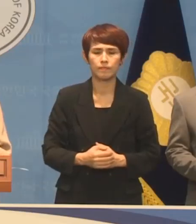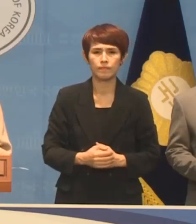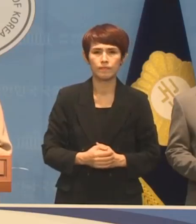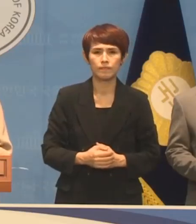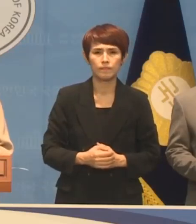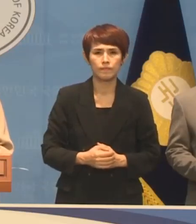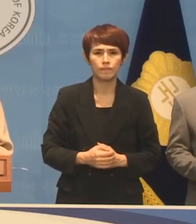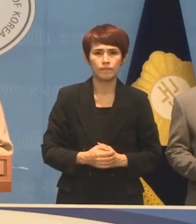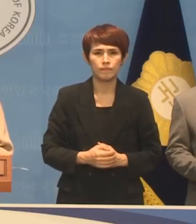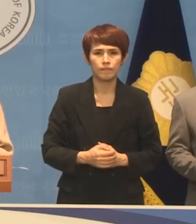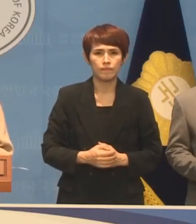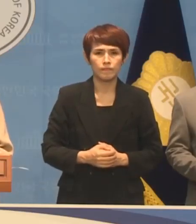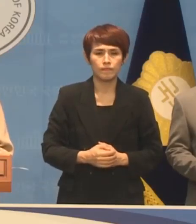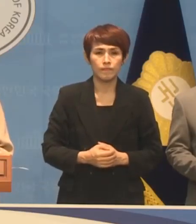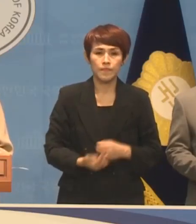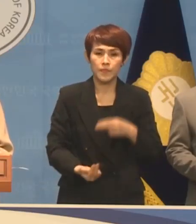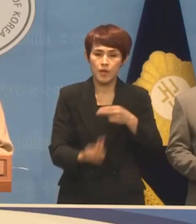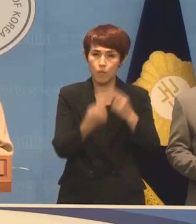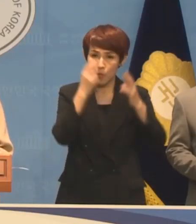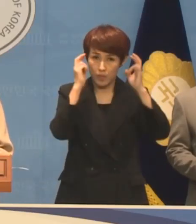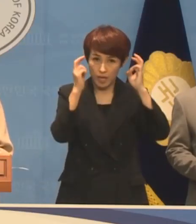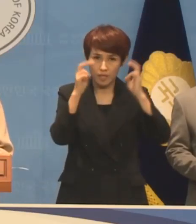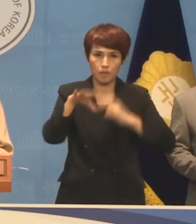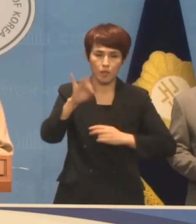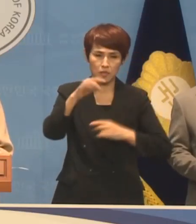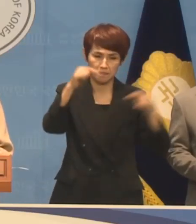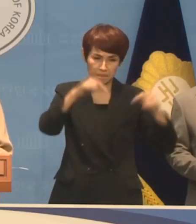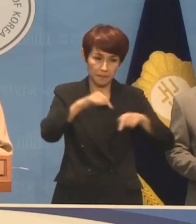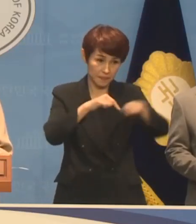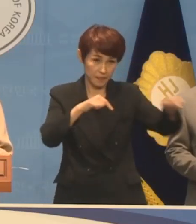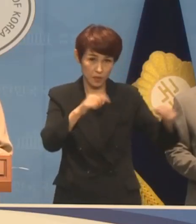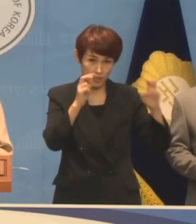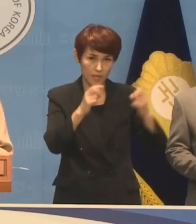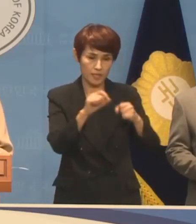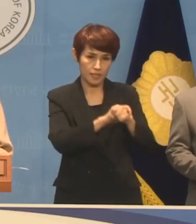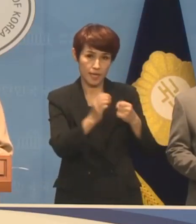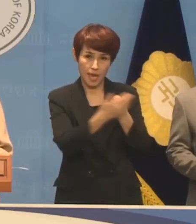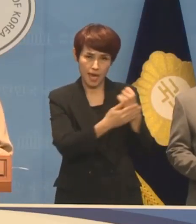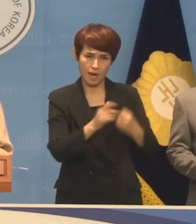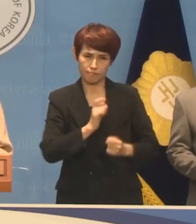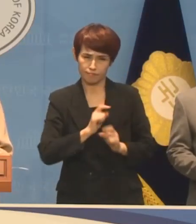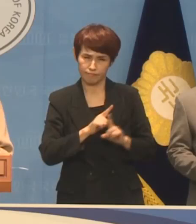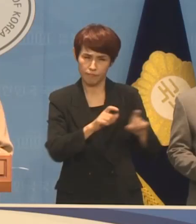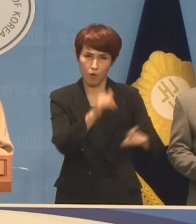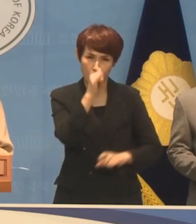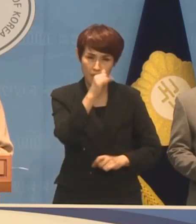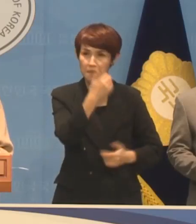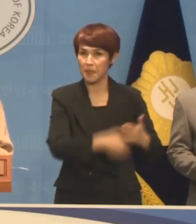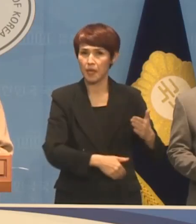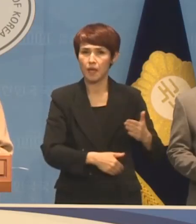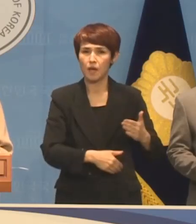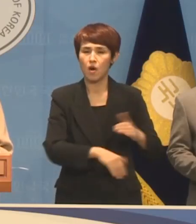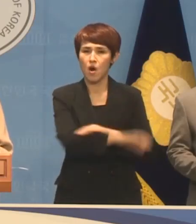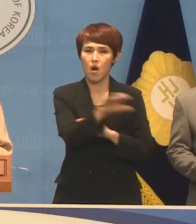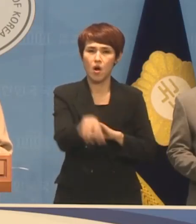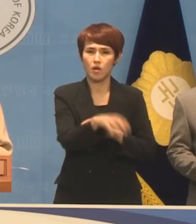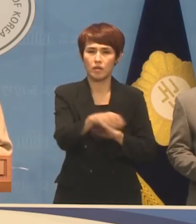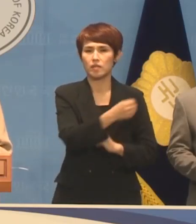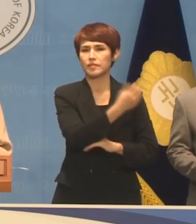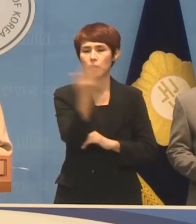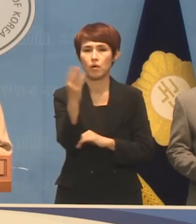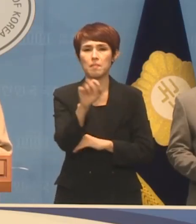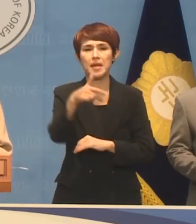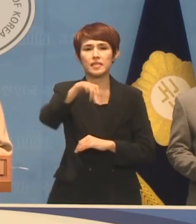경고합니다. 예보는 우선협상 대상자에 대한 특혜 의혹은 쏙 뺀 채 엉터리 보도자료로